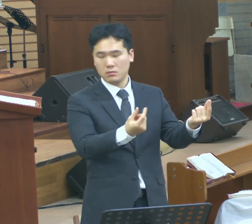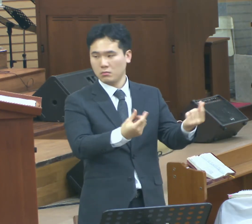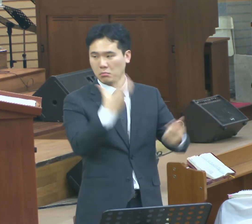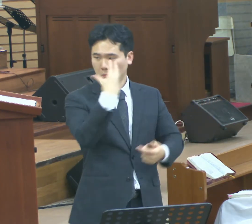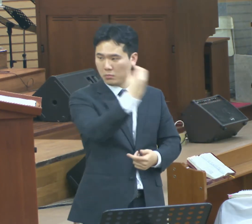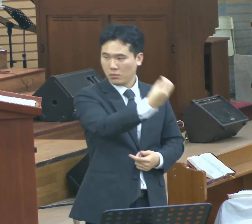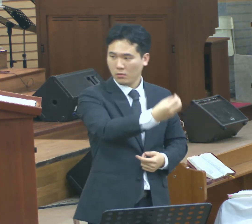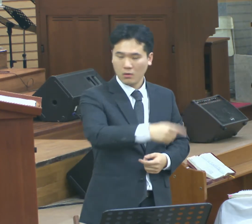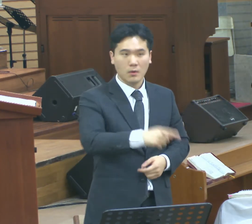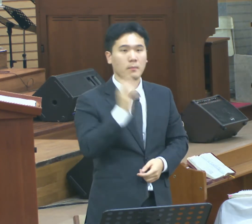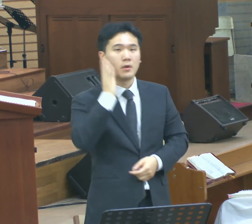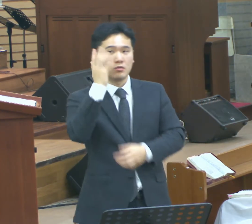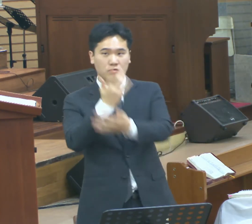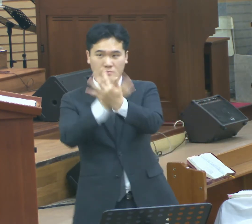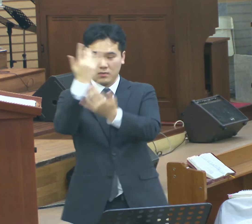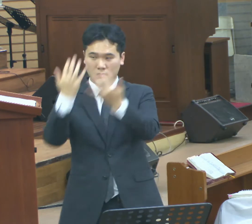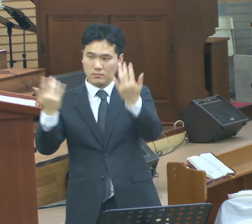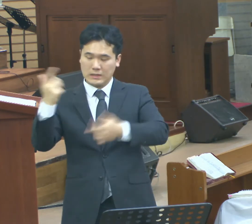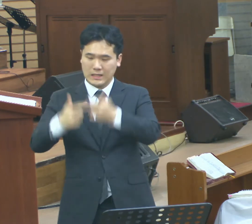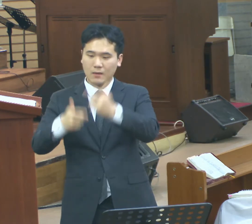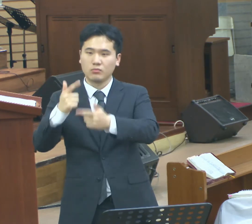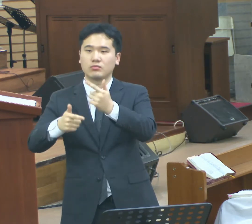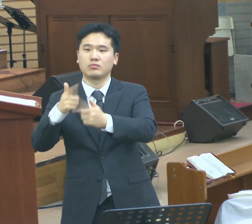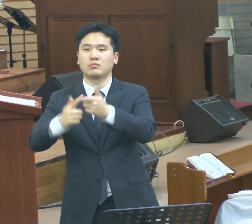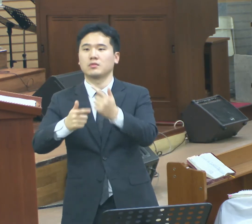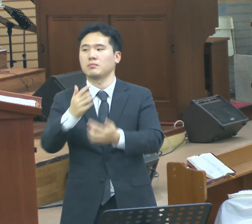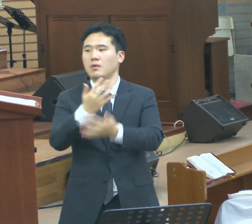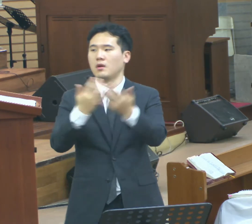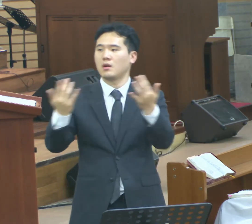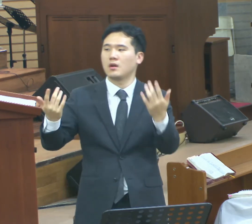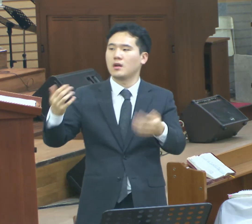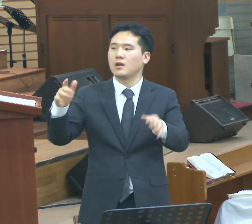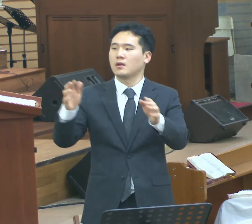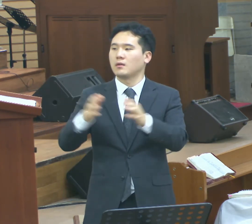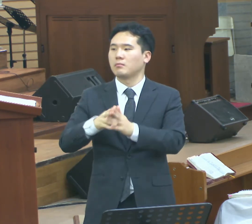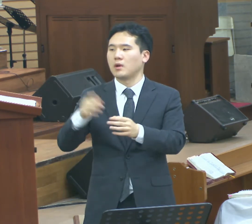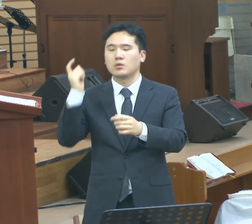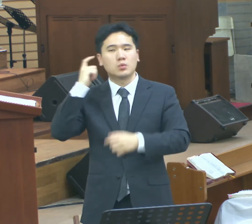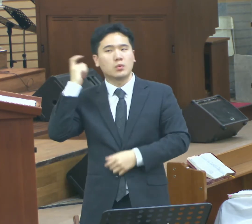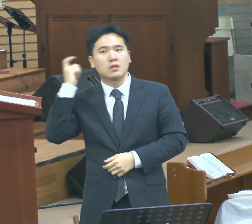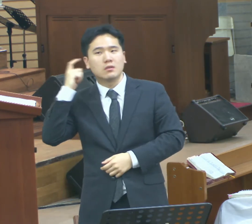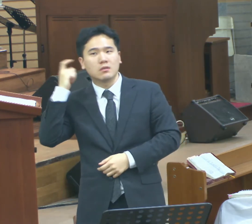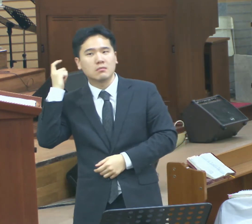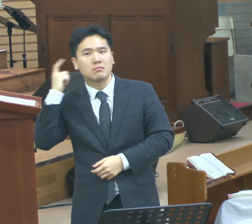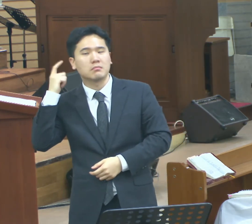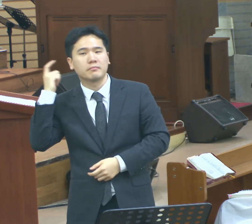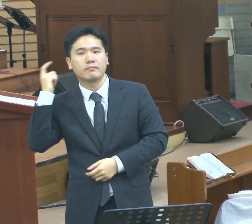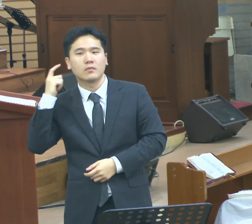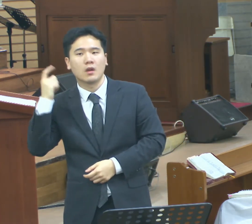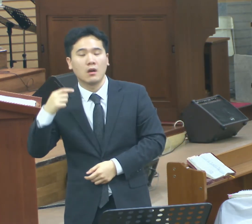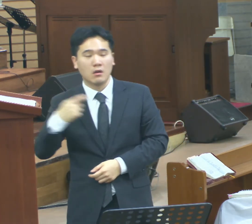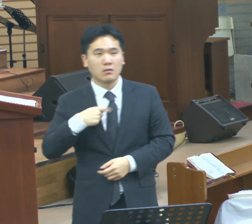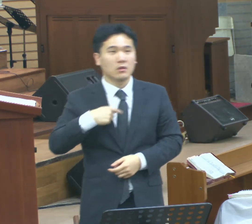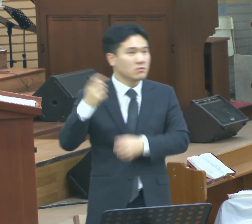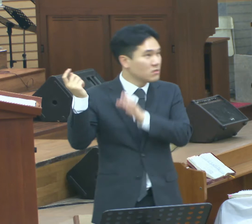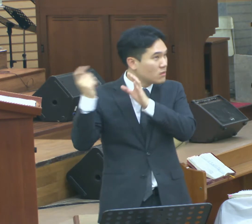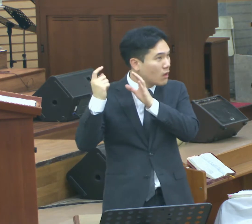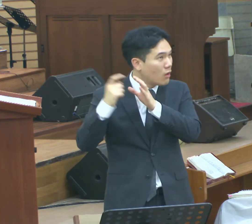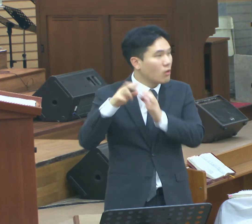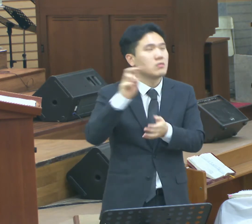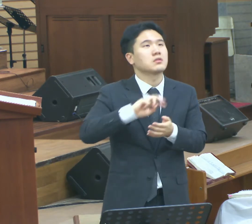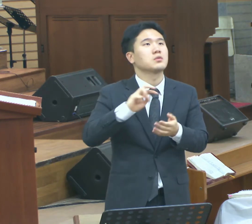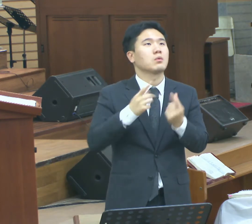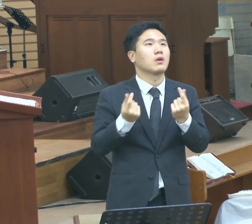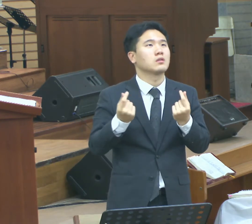막 즐겁게 나무와 나무 그 소리 이파리가 막 부딪히는 그 소리가 자기는 찬송 소리로 들리는 거예요.